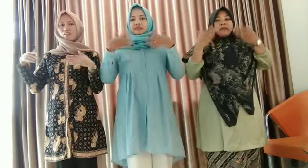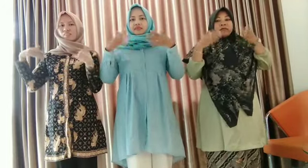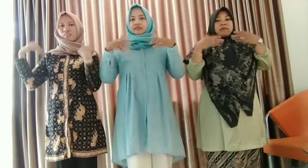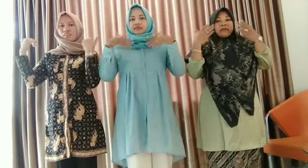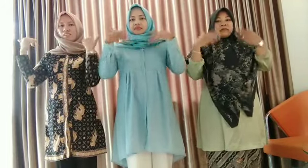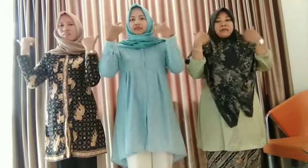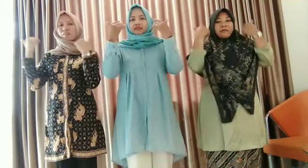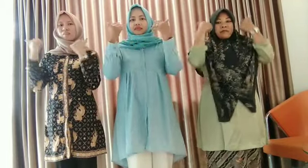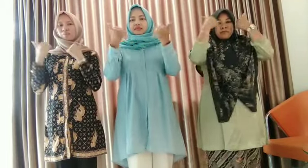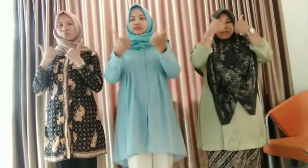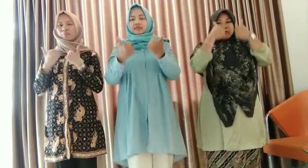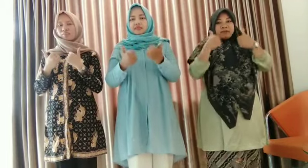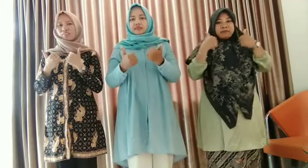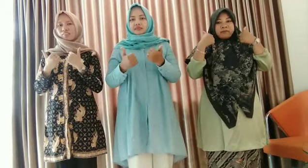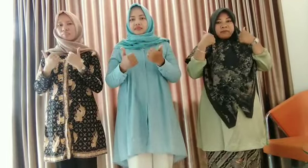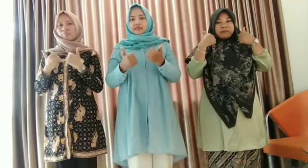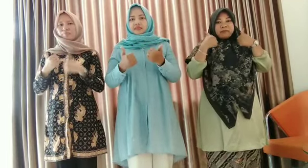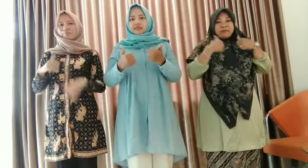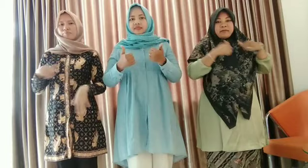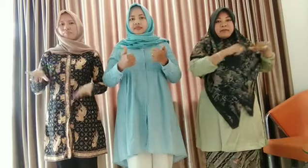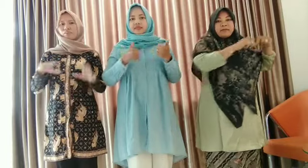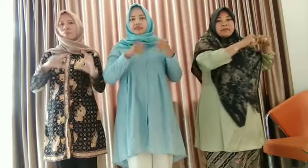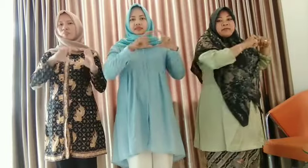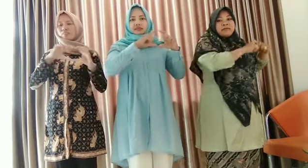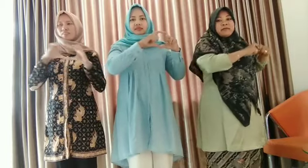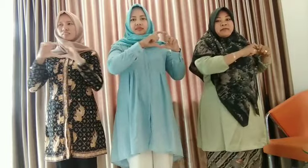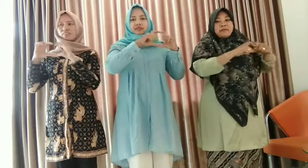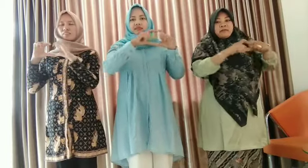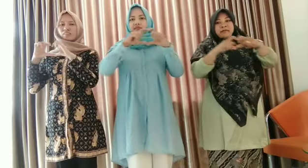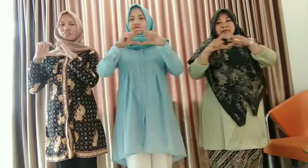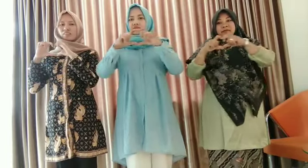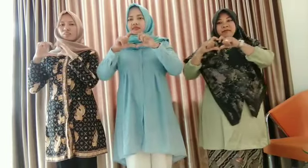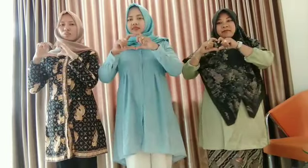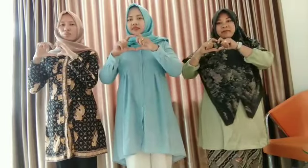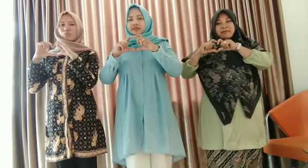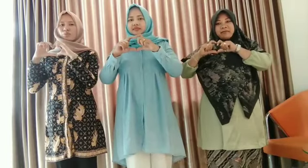sederhana namun indah kau mencintaiku.